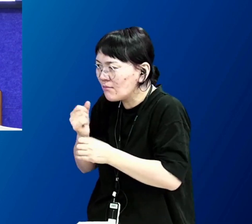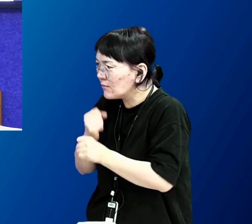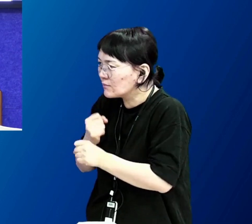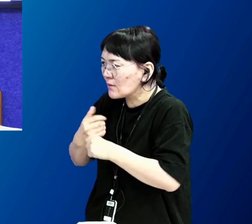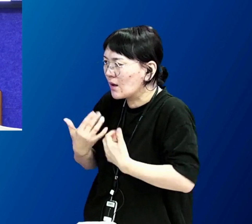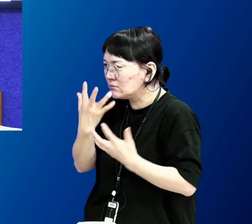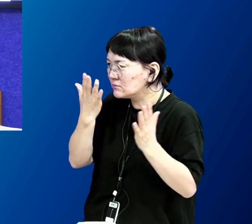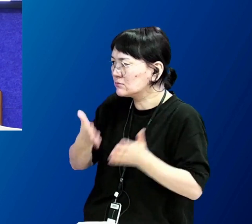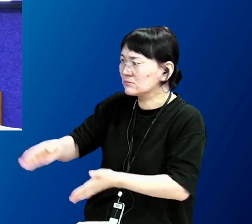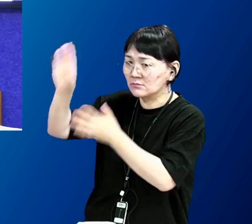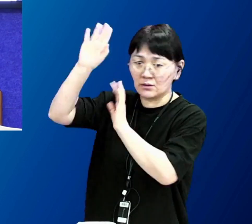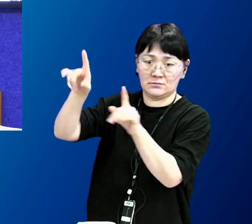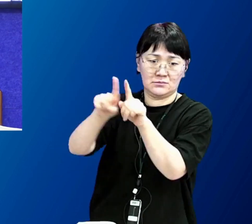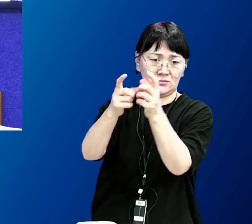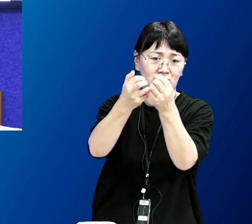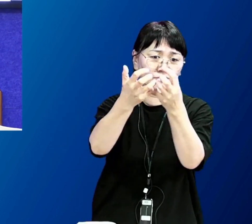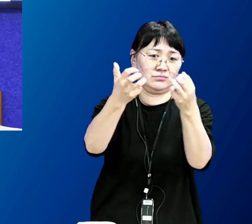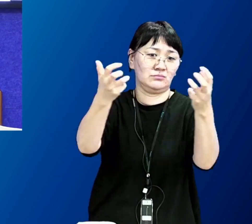биз?